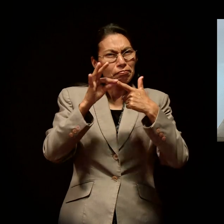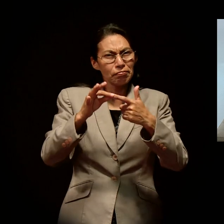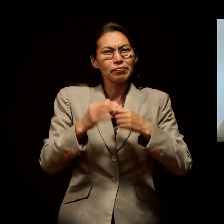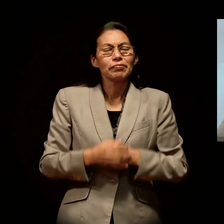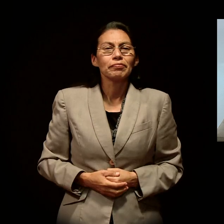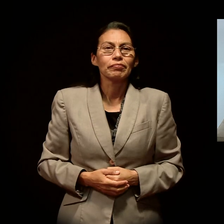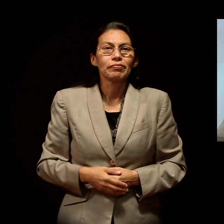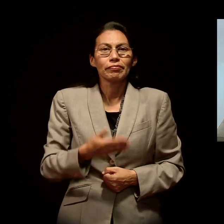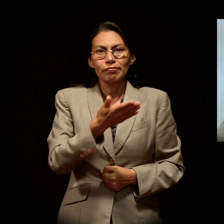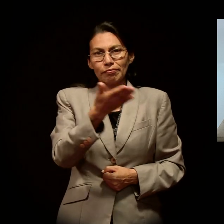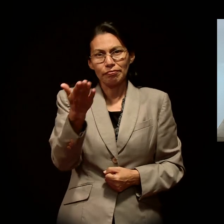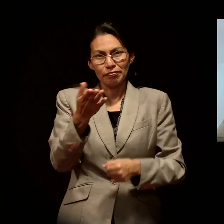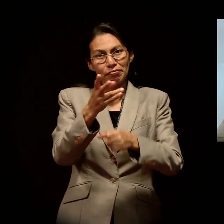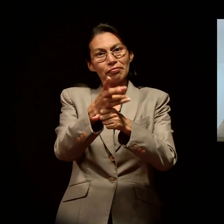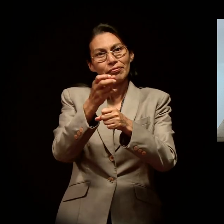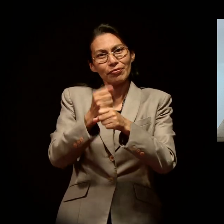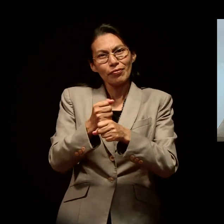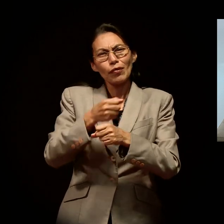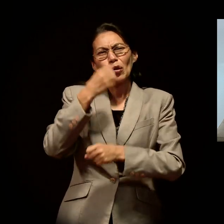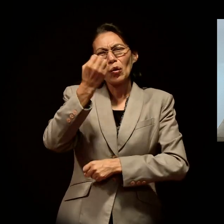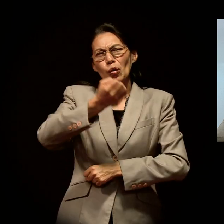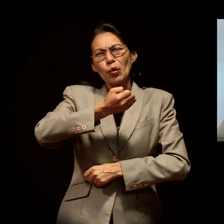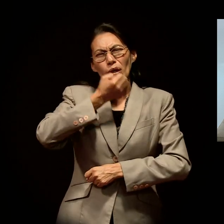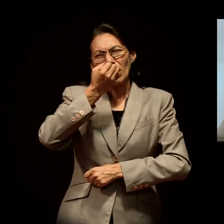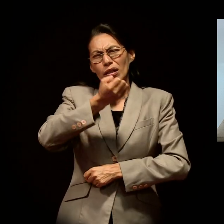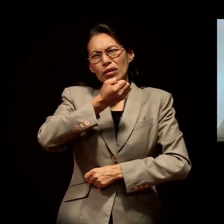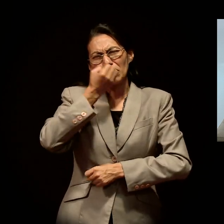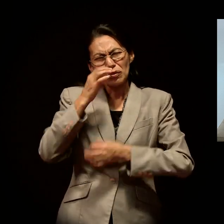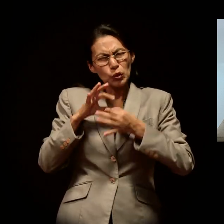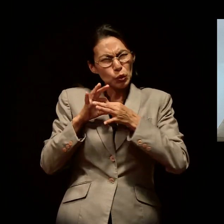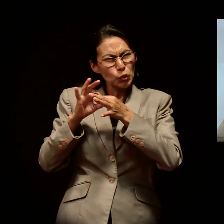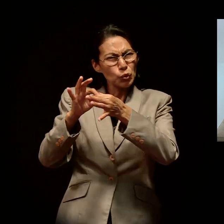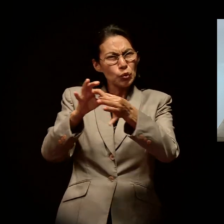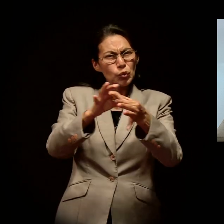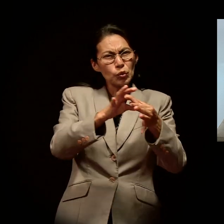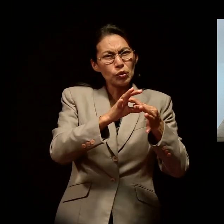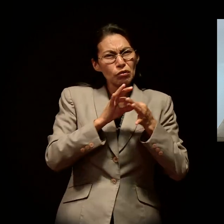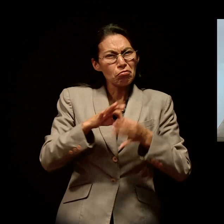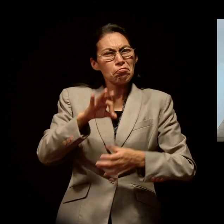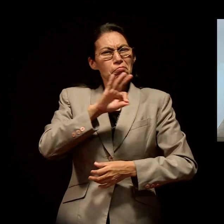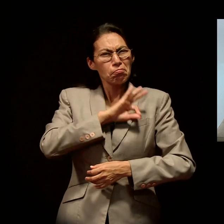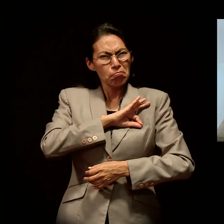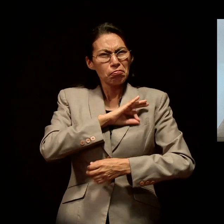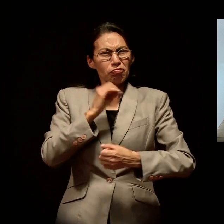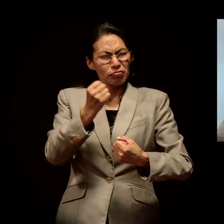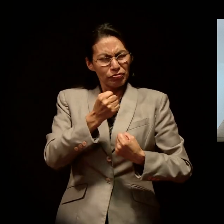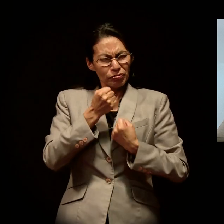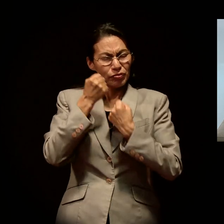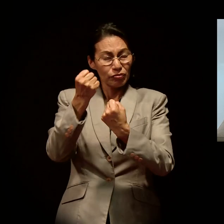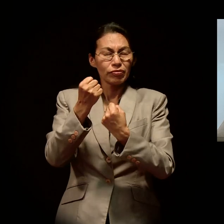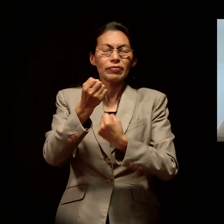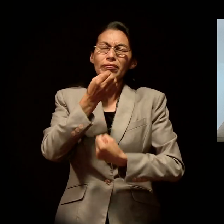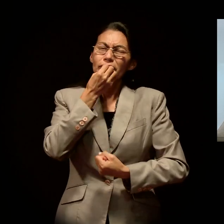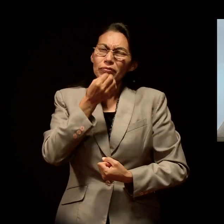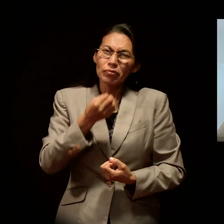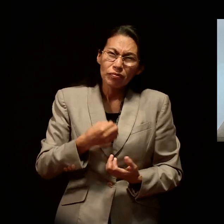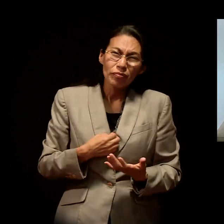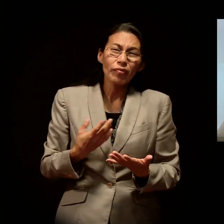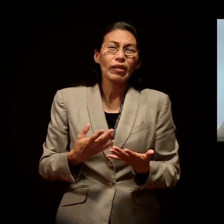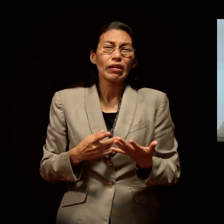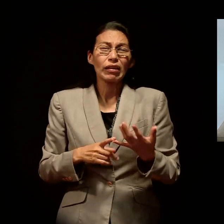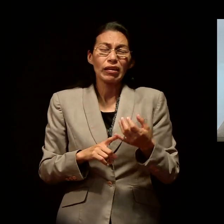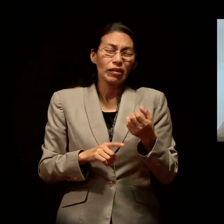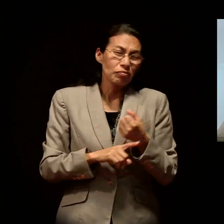Yo quisiera invitarte para que nos unamos en oración no perdamos la fe a pesar de